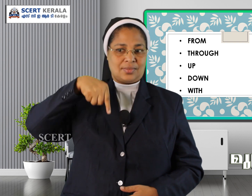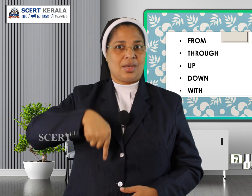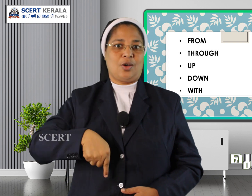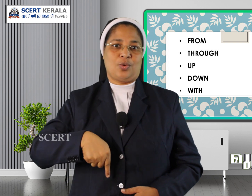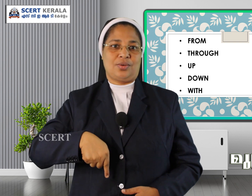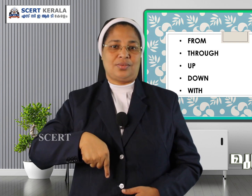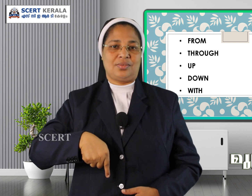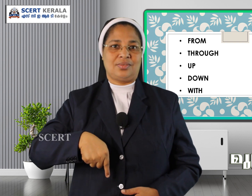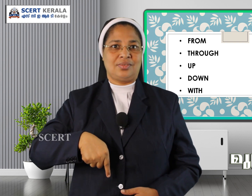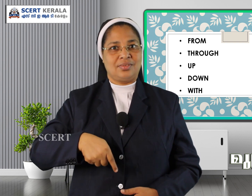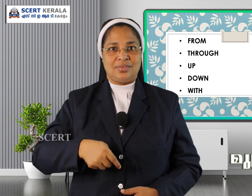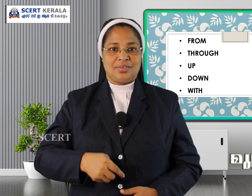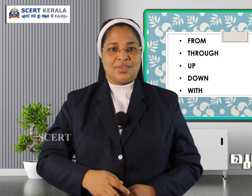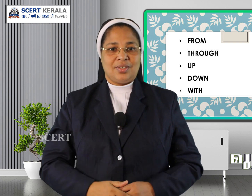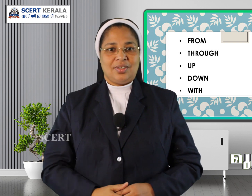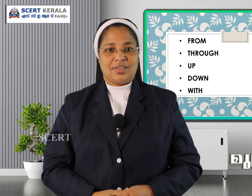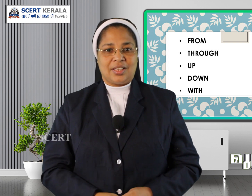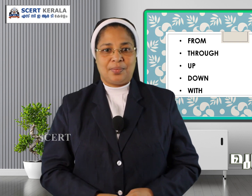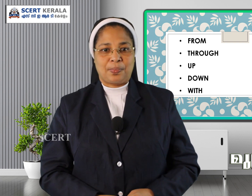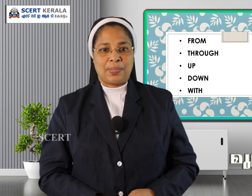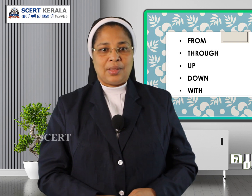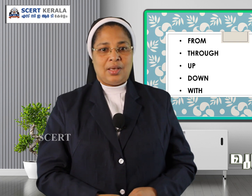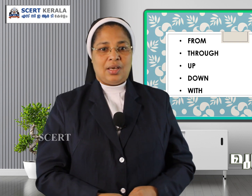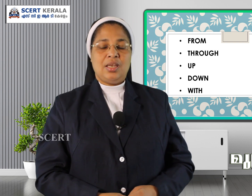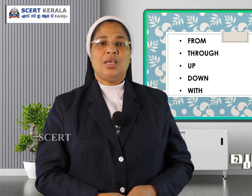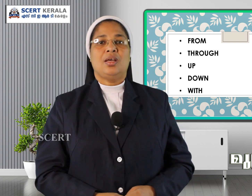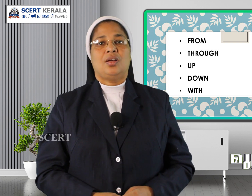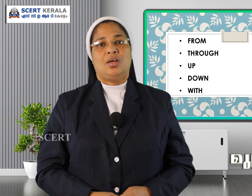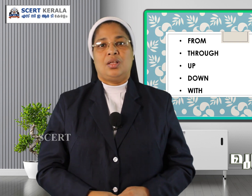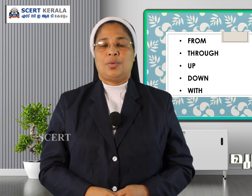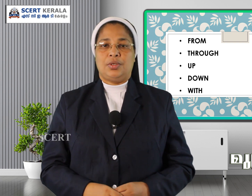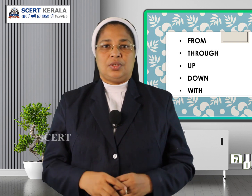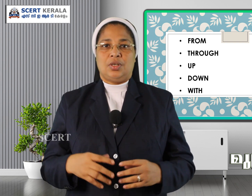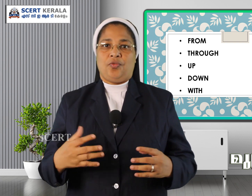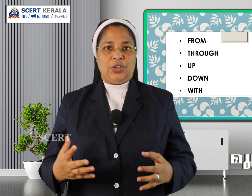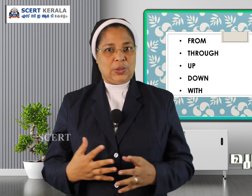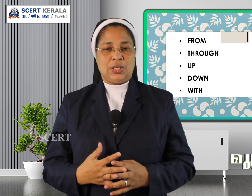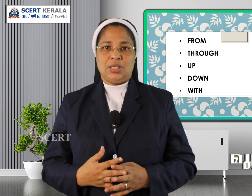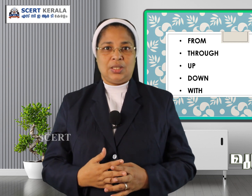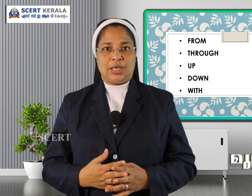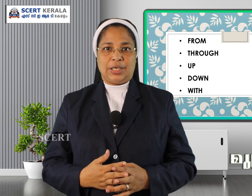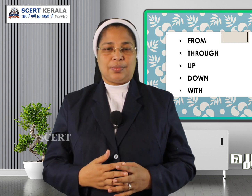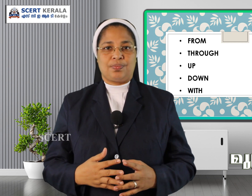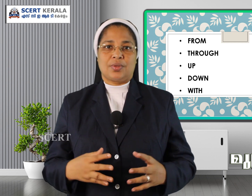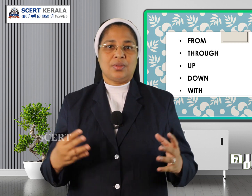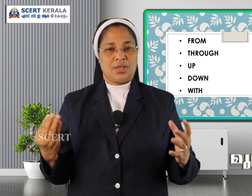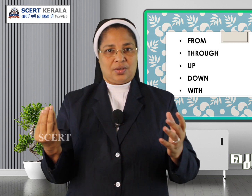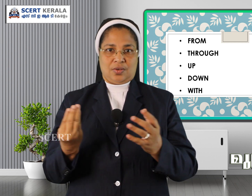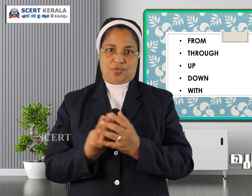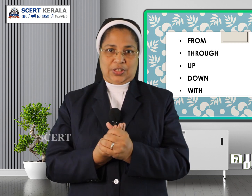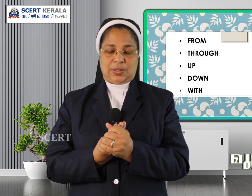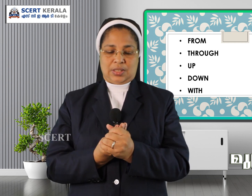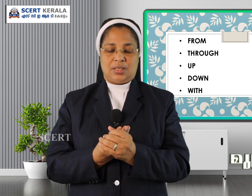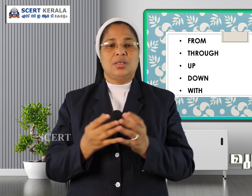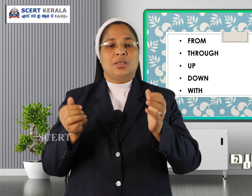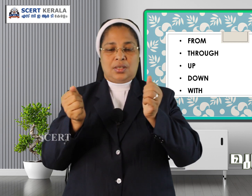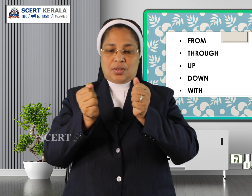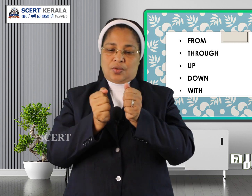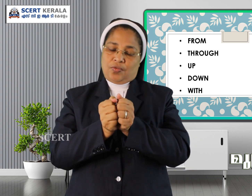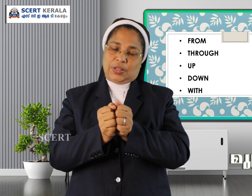ഡൗൺ, ഓക്കെ. ഇനി നമ്മൾ വിത്ത് എന്ന് കാണിക്കും, അതായത് വിത്ത്, വിത്ത്,